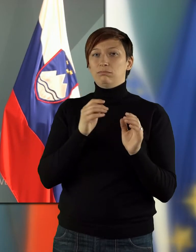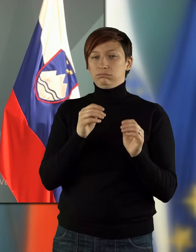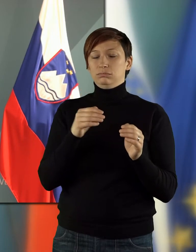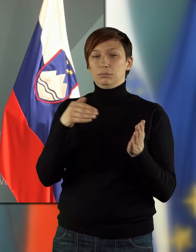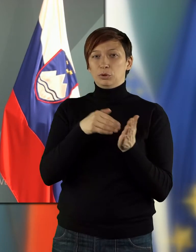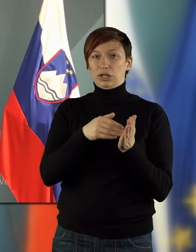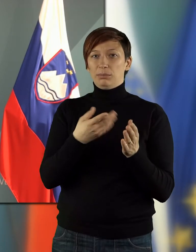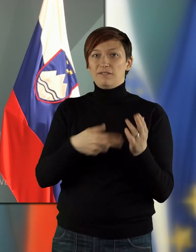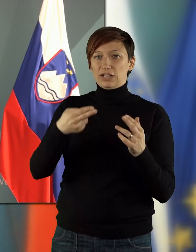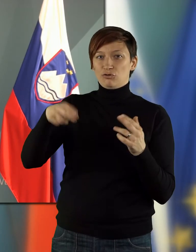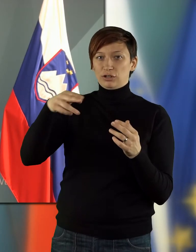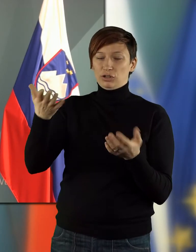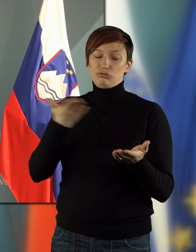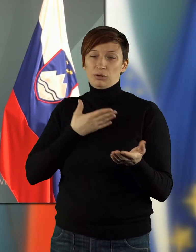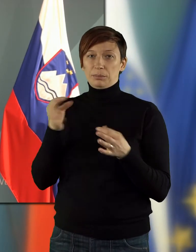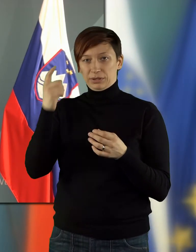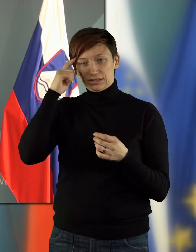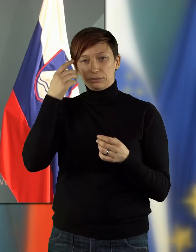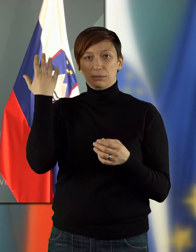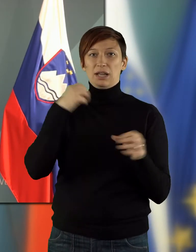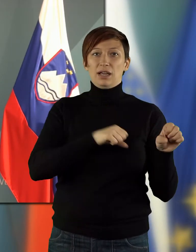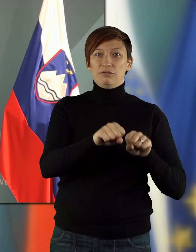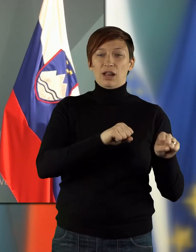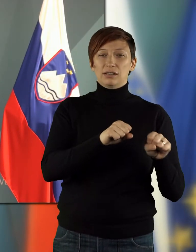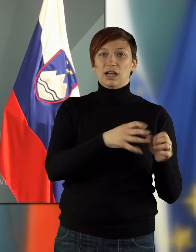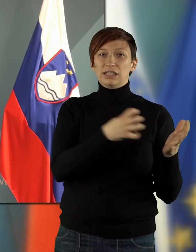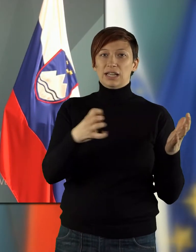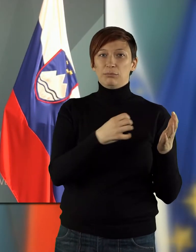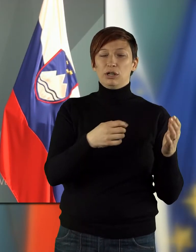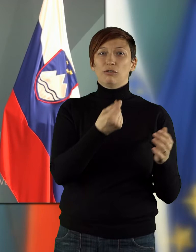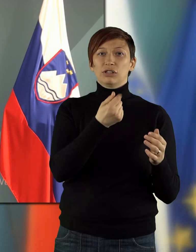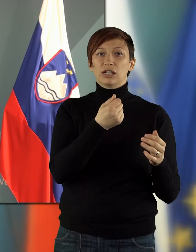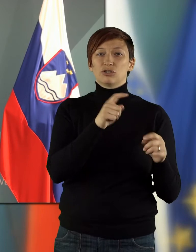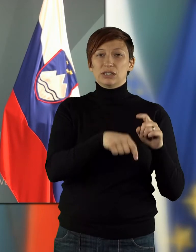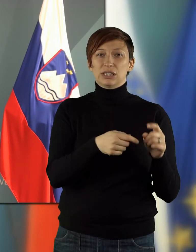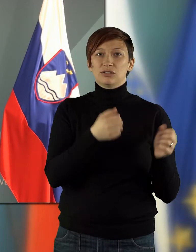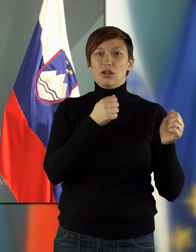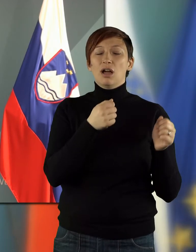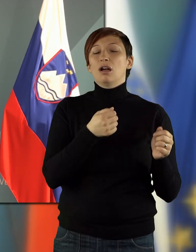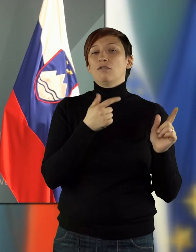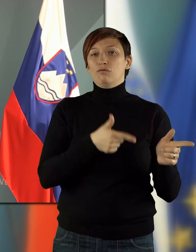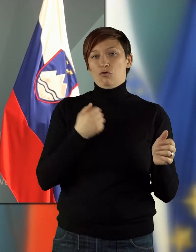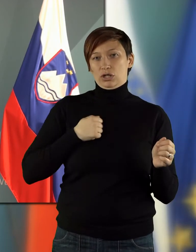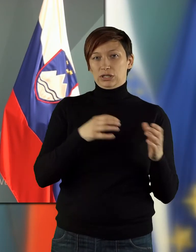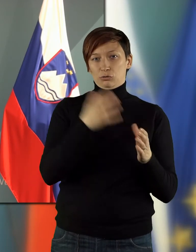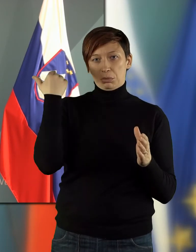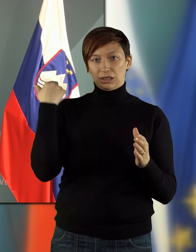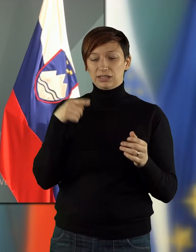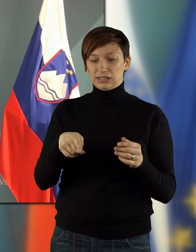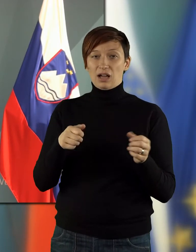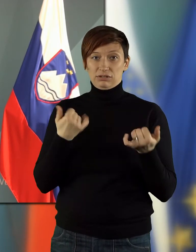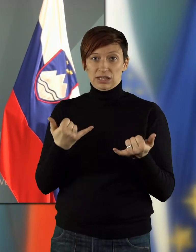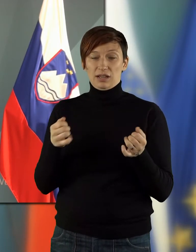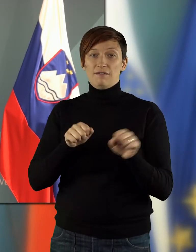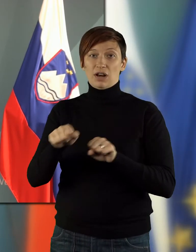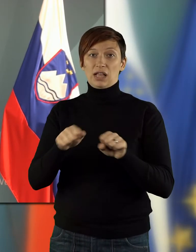se pravi, zaustavila trend padanja tega, da vse vlade jemljajo finančna sredstva vojske, kot je bilo v preteklosti.